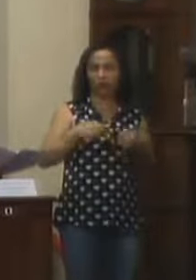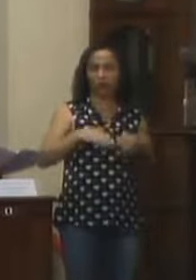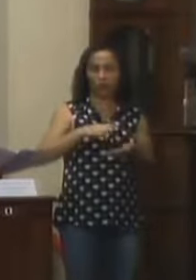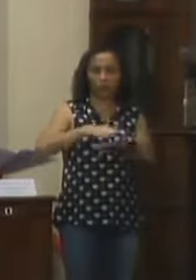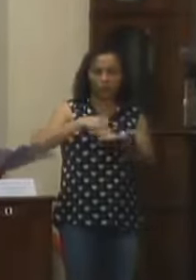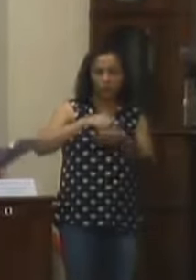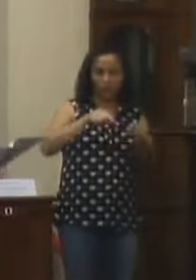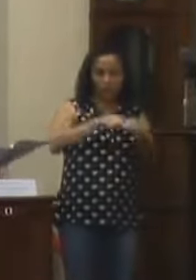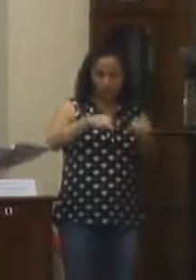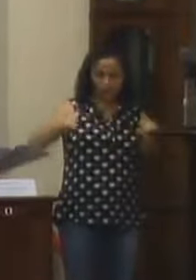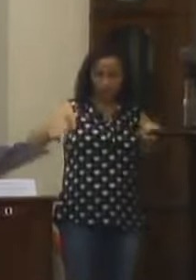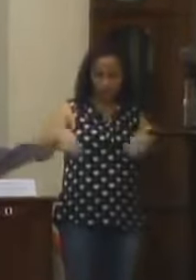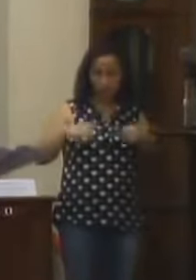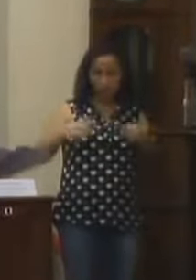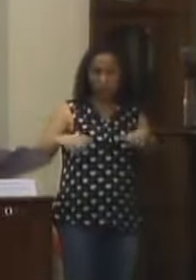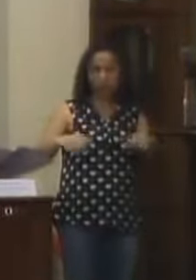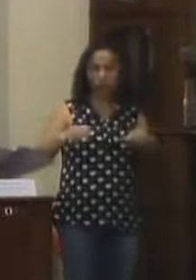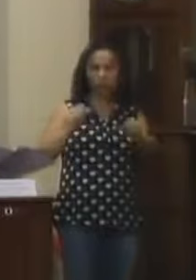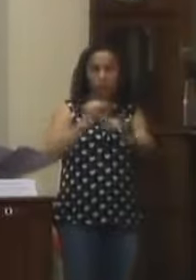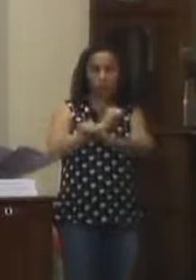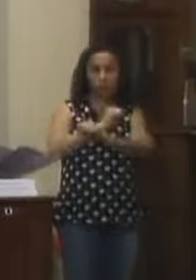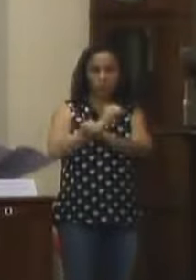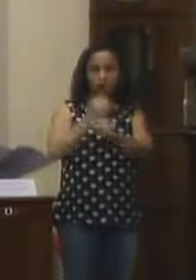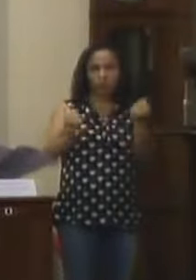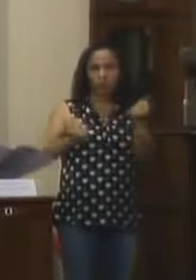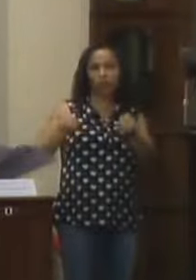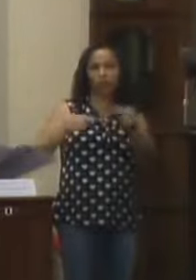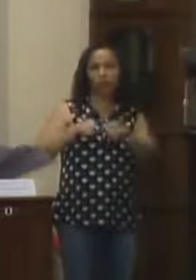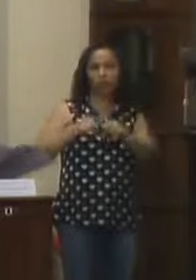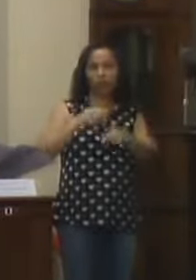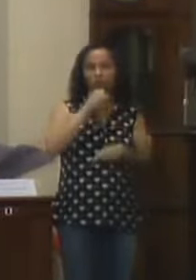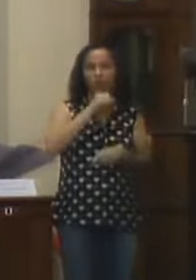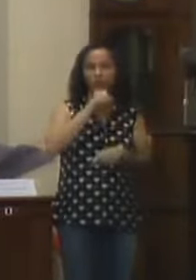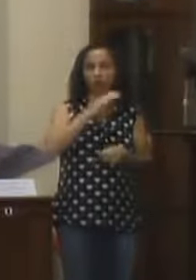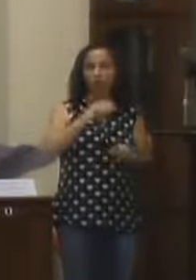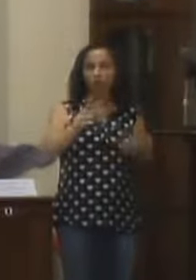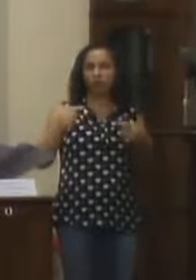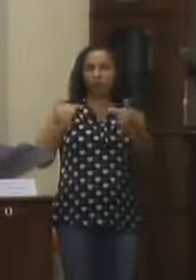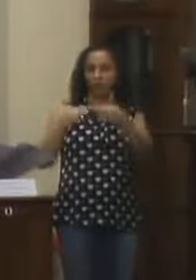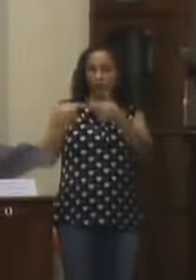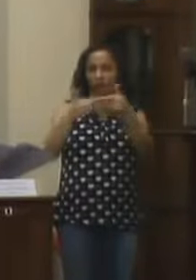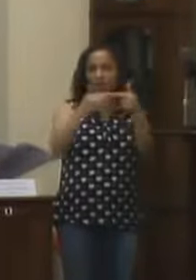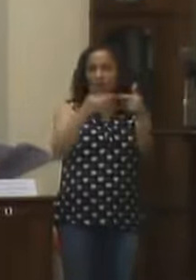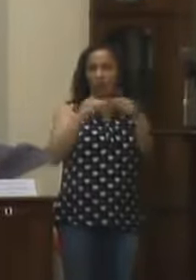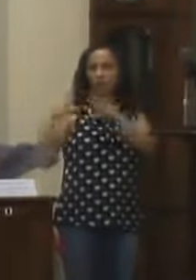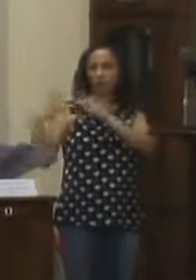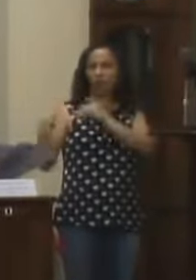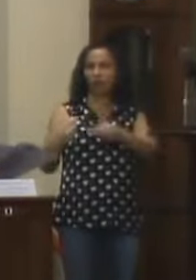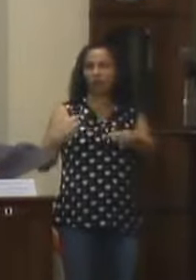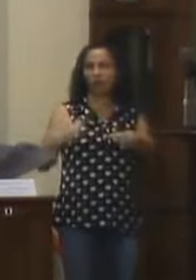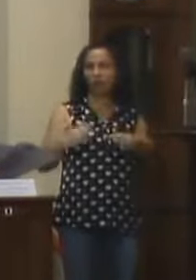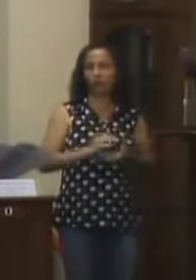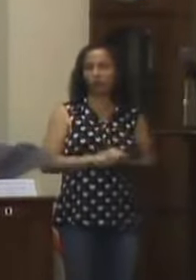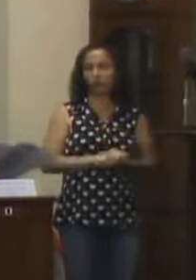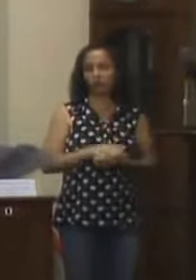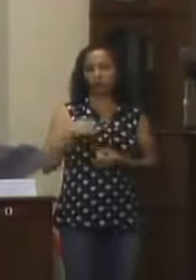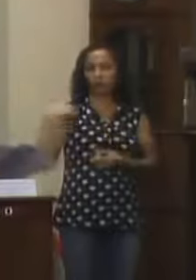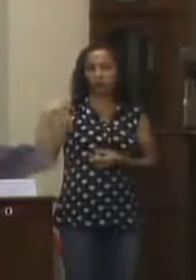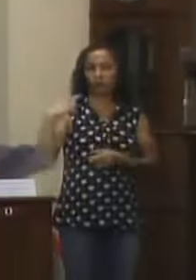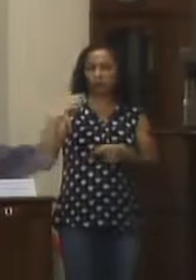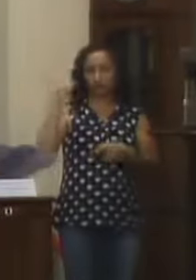como procede a norma de maior eficácia vigorante, estando assim em conformidade e harmonia com o restante do ordenamento jurídico que abrange a matéria. O Estatuto